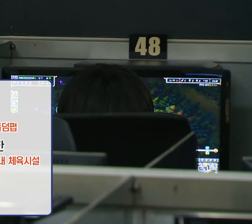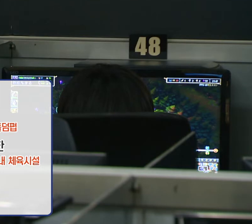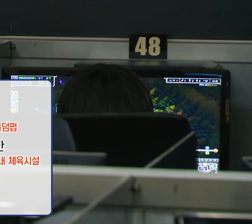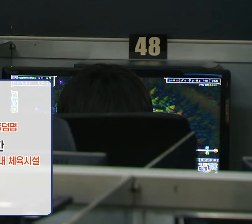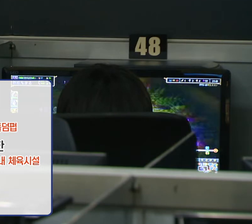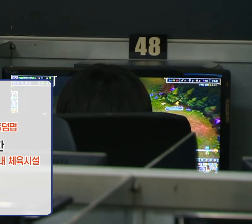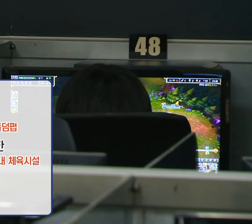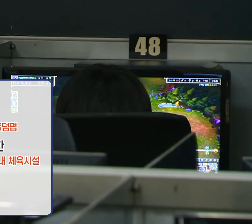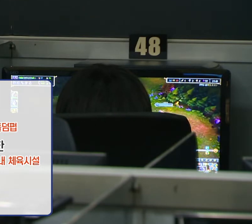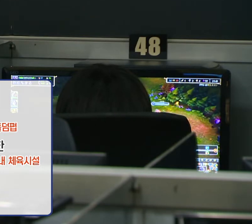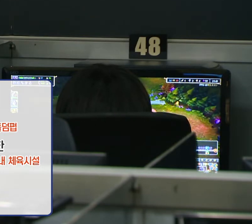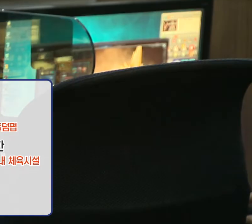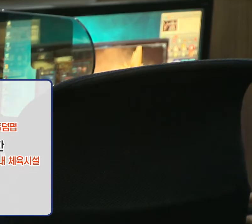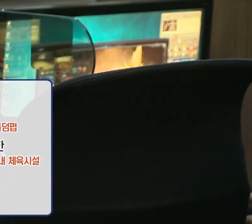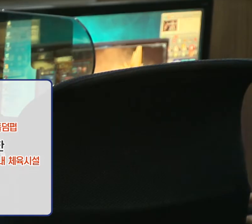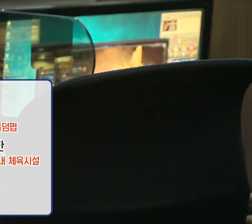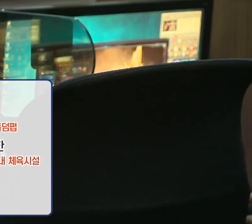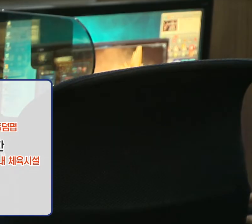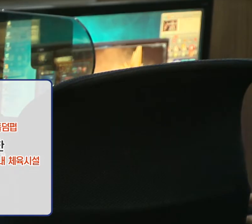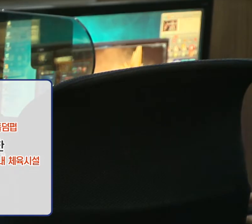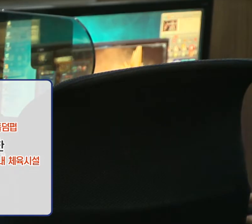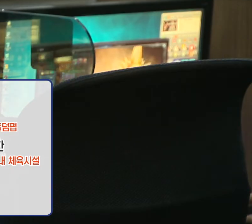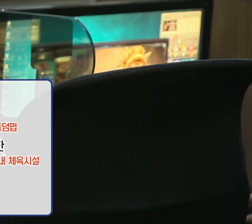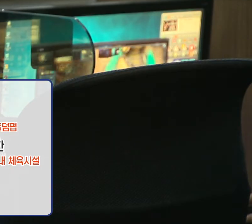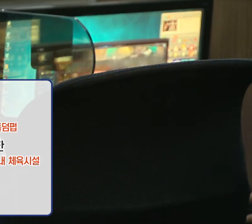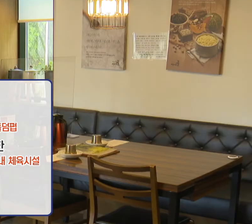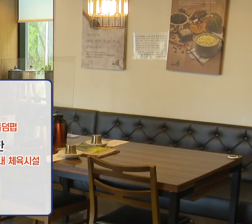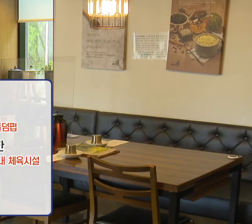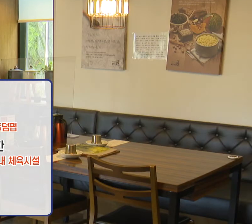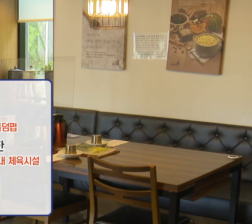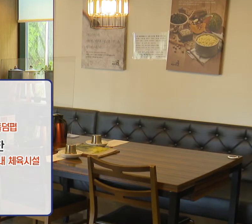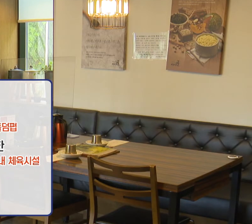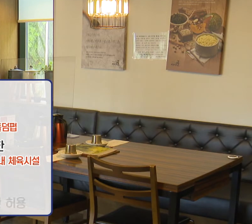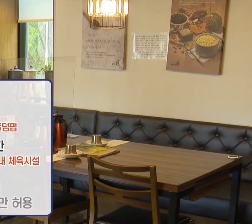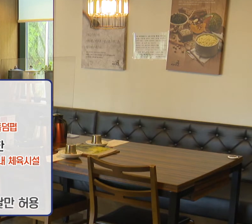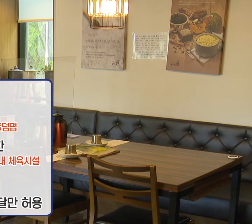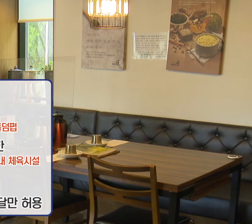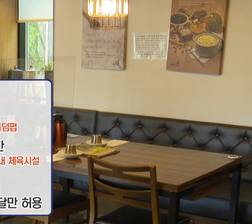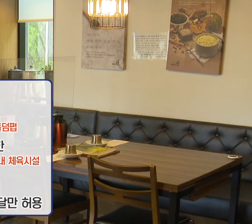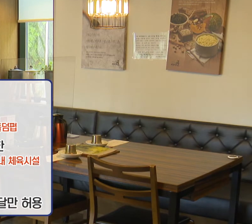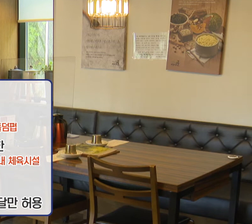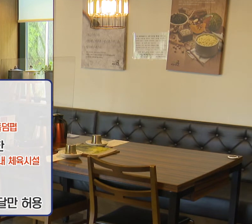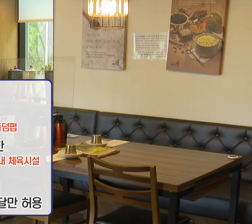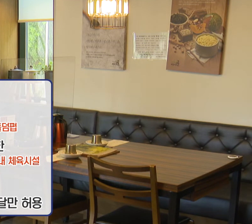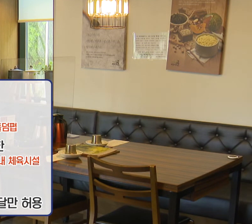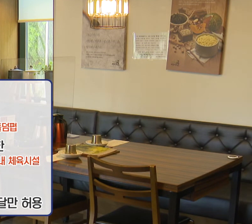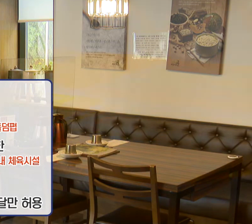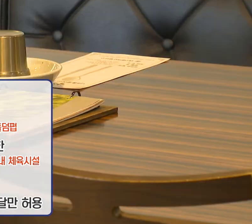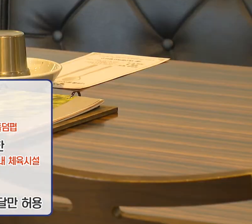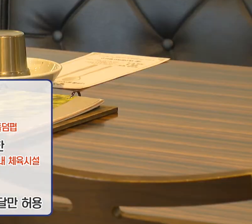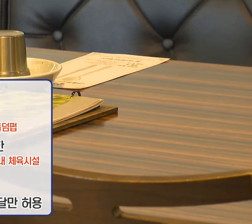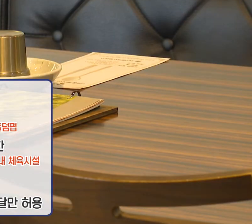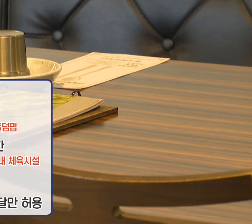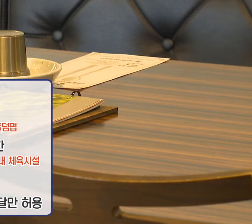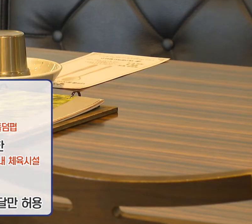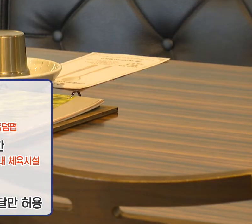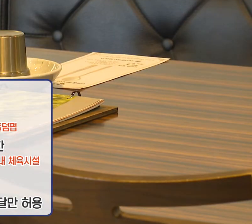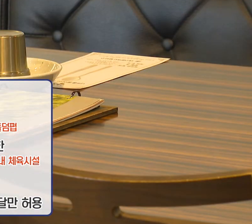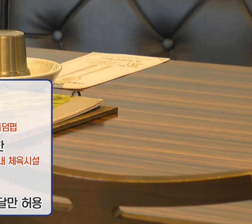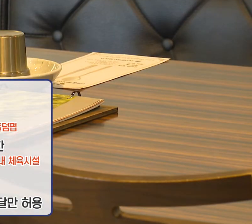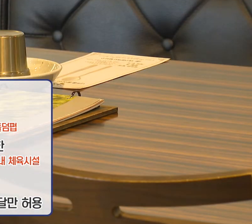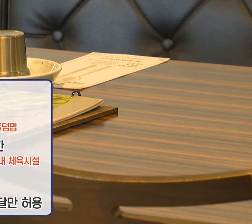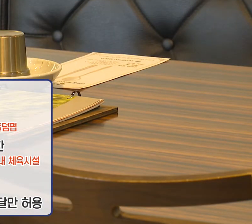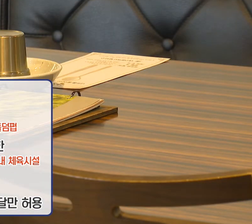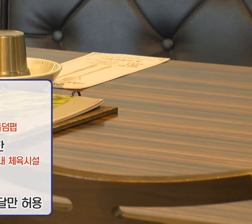경우 밤 10시까지만 영업할 수 있게 됩니다. 식당과 카페 운영 종료 시간은 기존보다 1시간